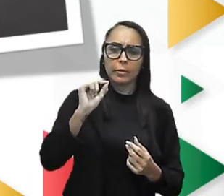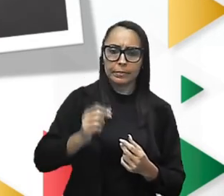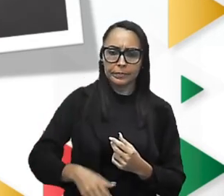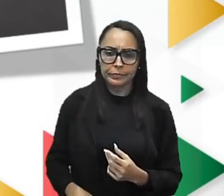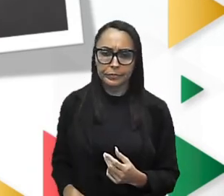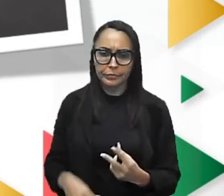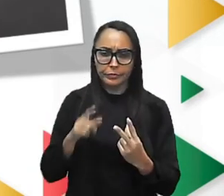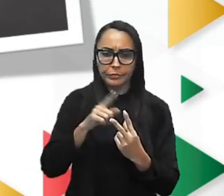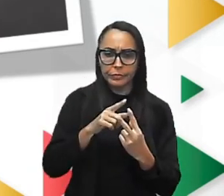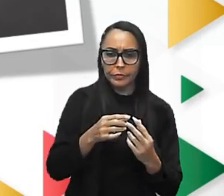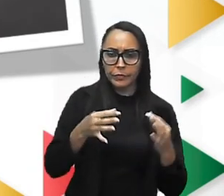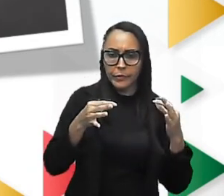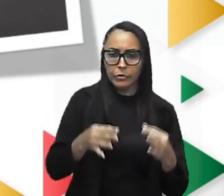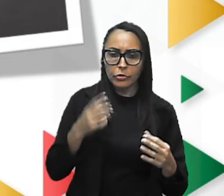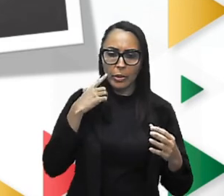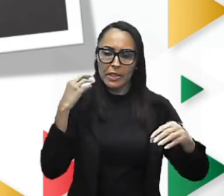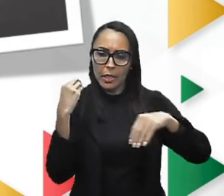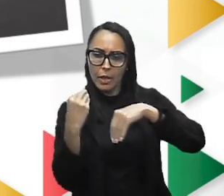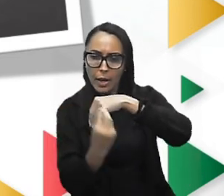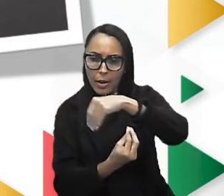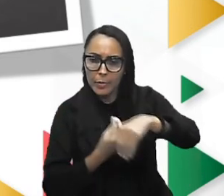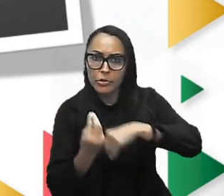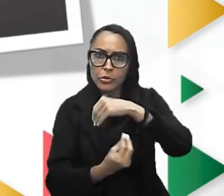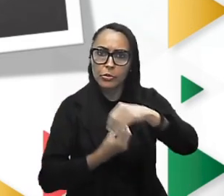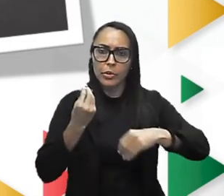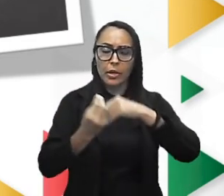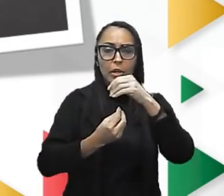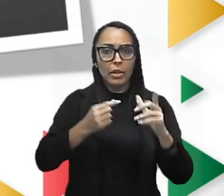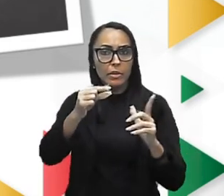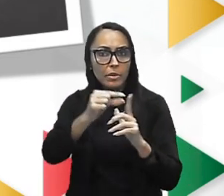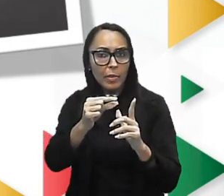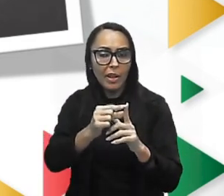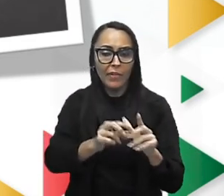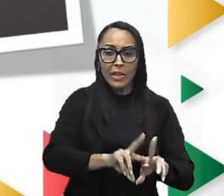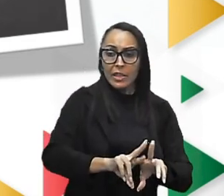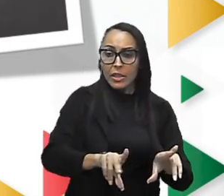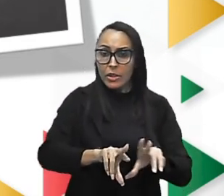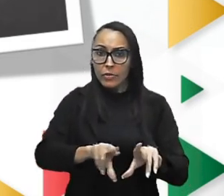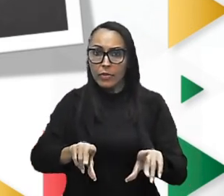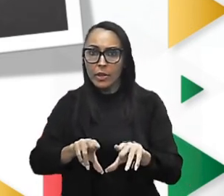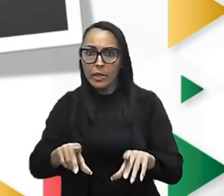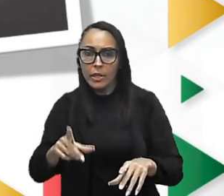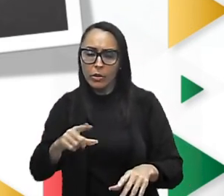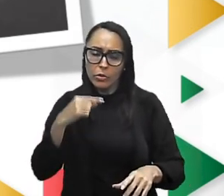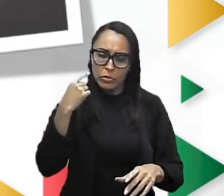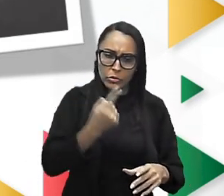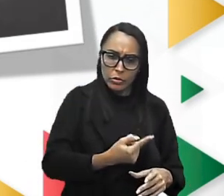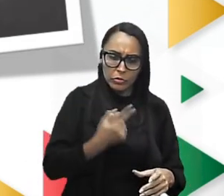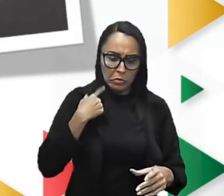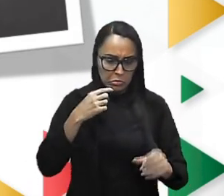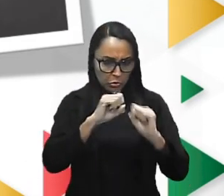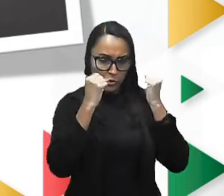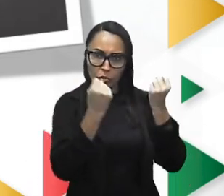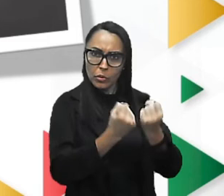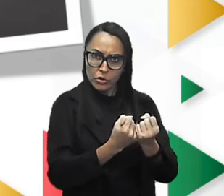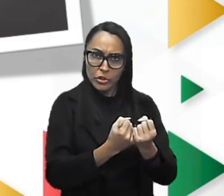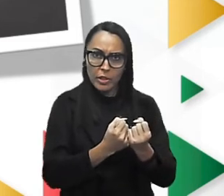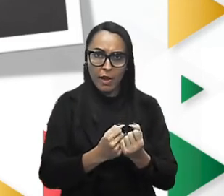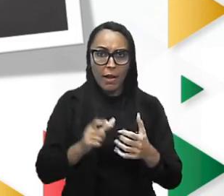justamente a mistura de palavras de origens diferentes. Nós temos sociologia, latim e grego,